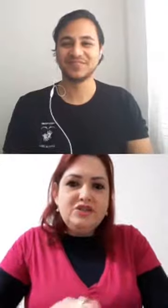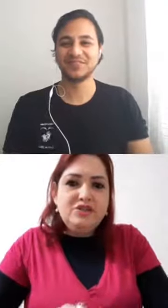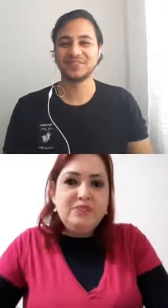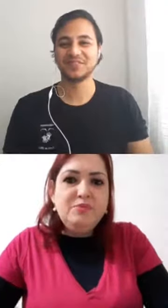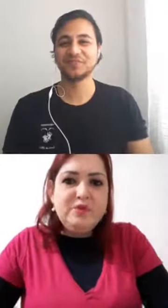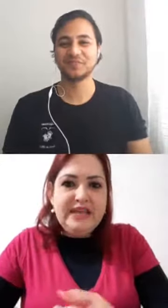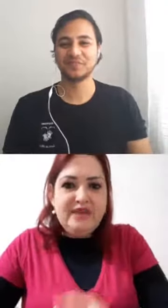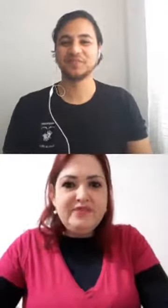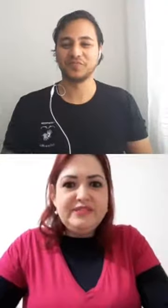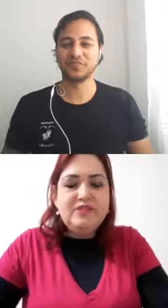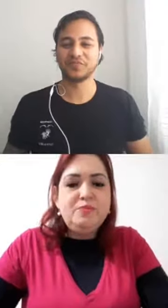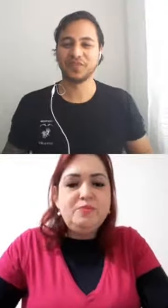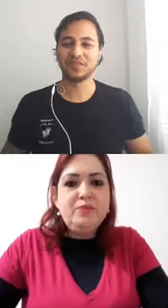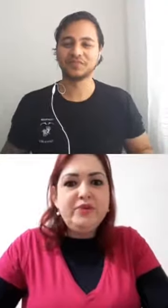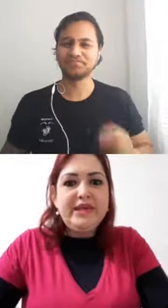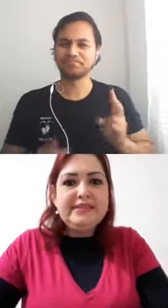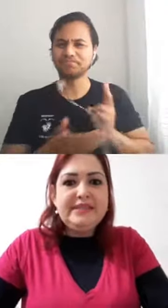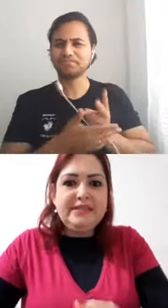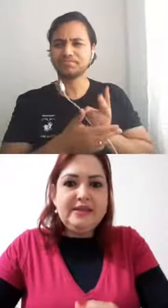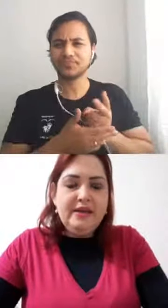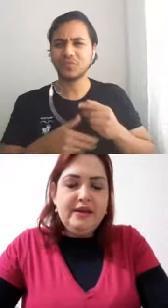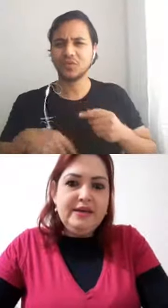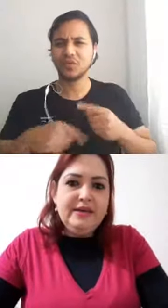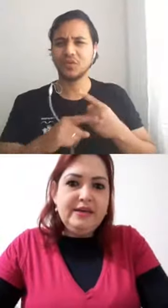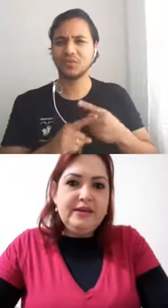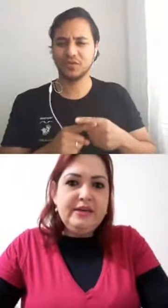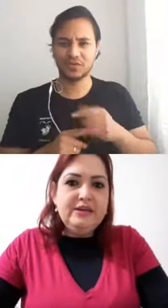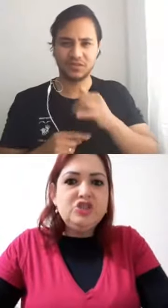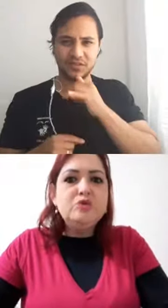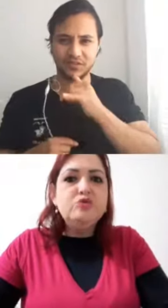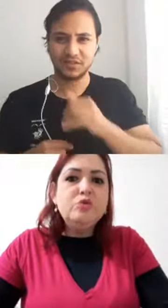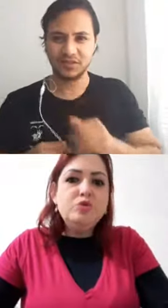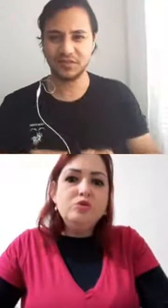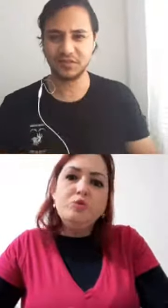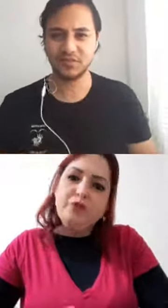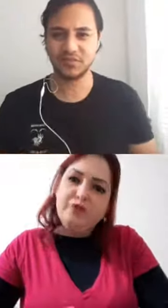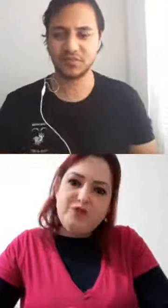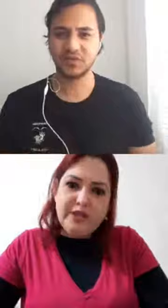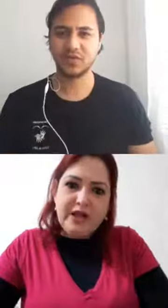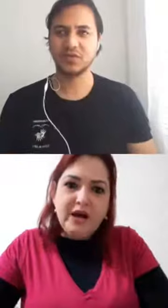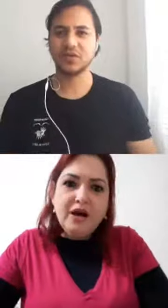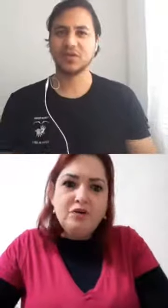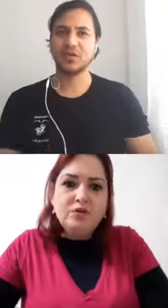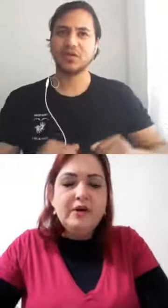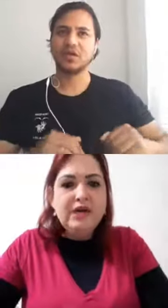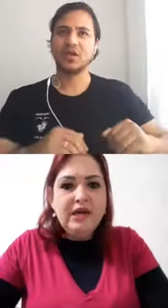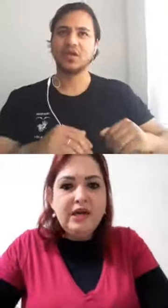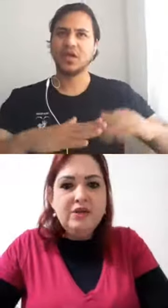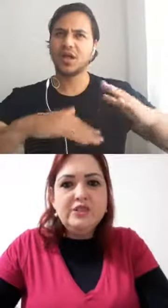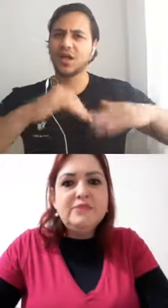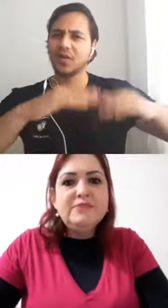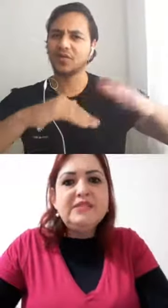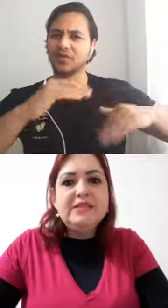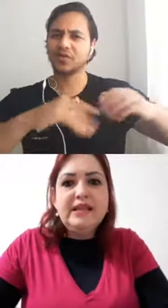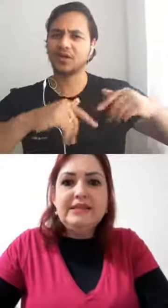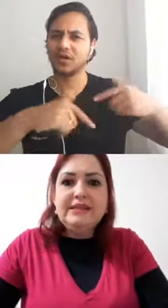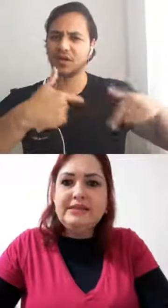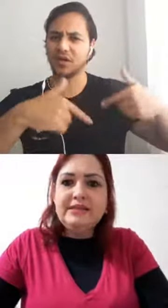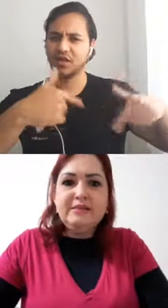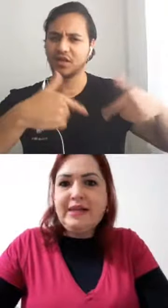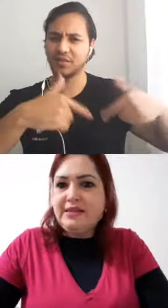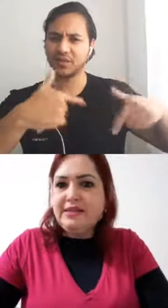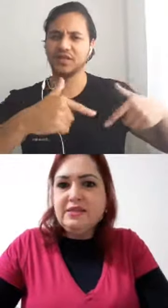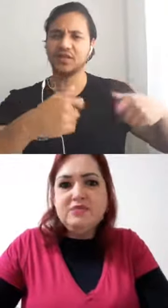A gente sempre consegue fazer isso bem, porque assim, acho que no profissional, nós temos que estar